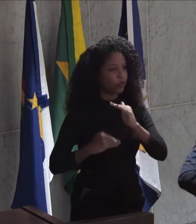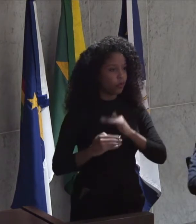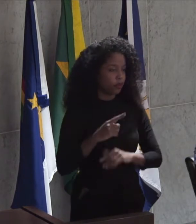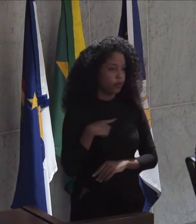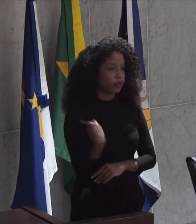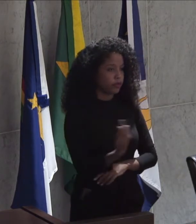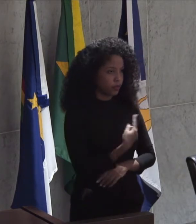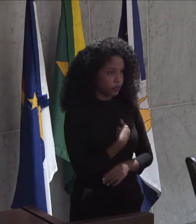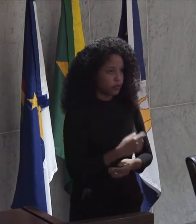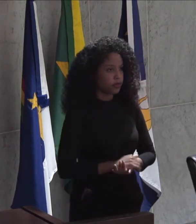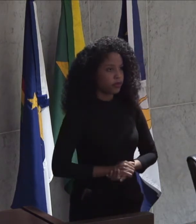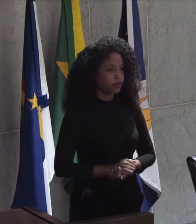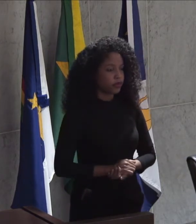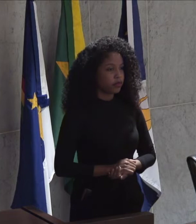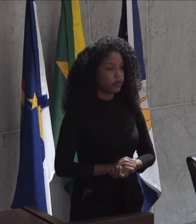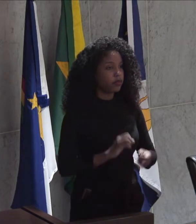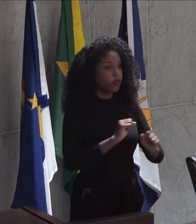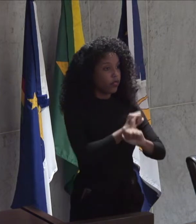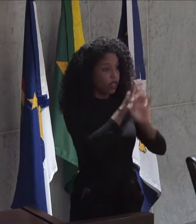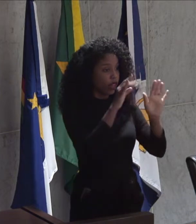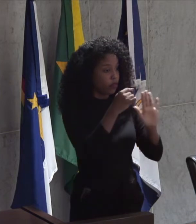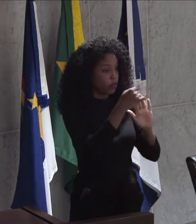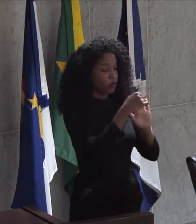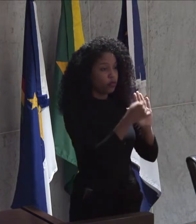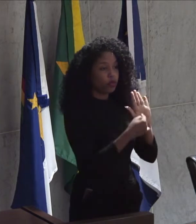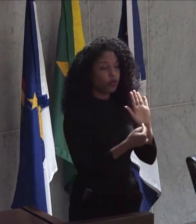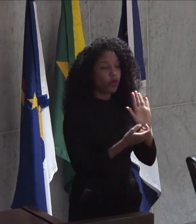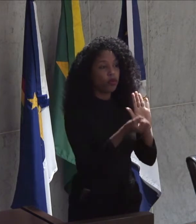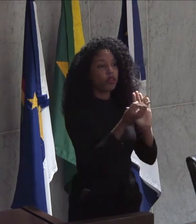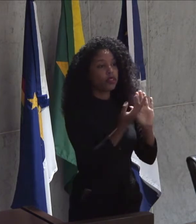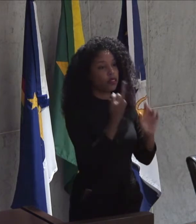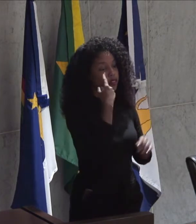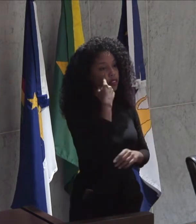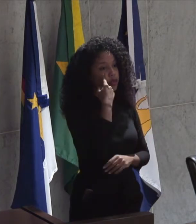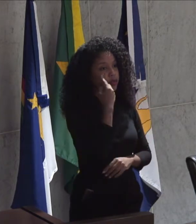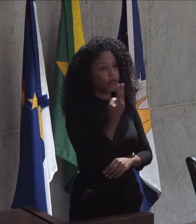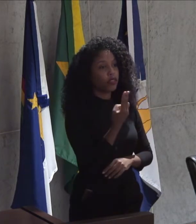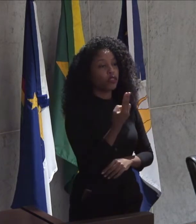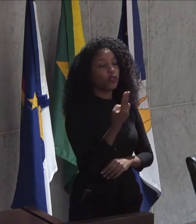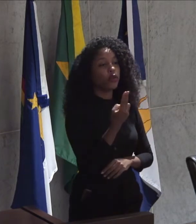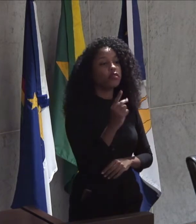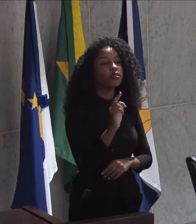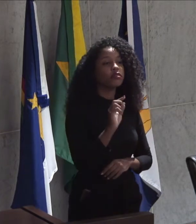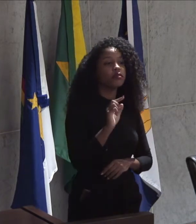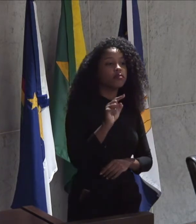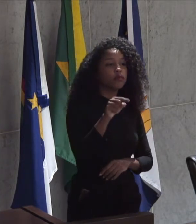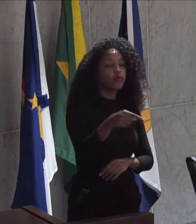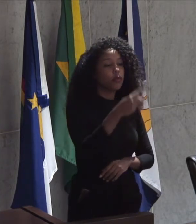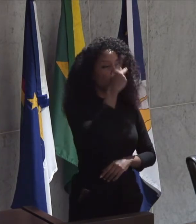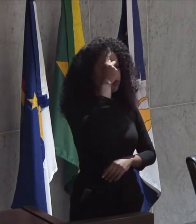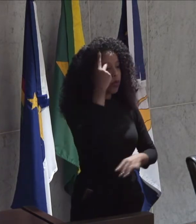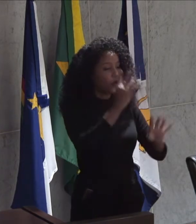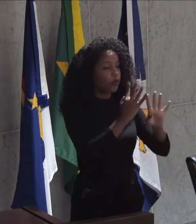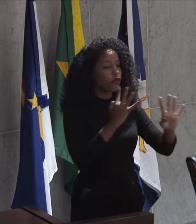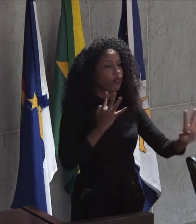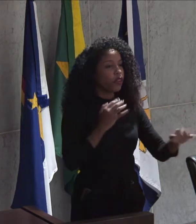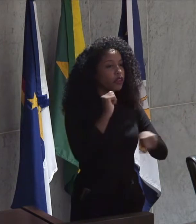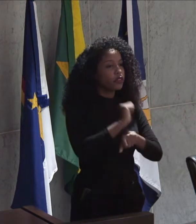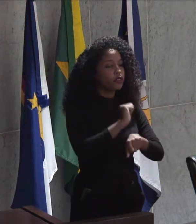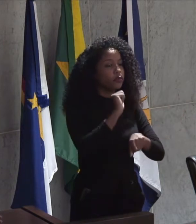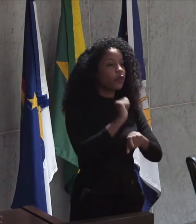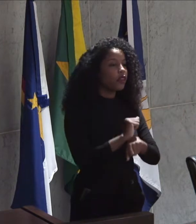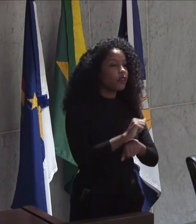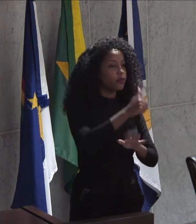claro, além desses indicadores, a fila de mais de 2 mil pessoas aguardando análise do